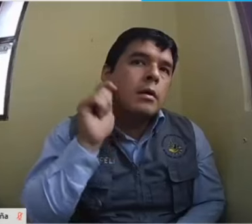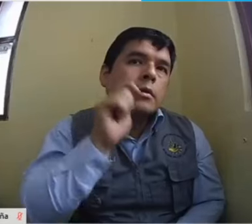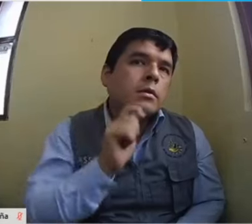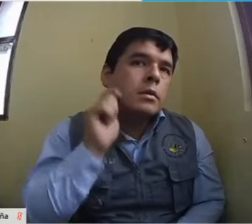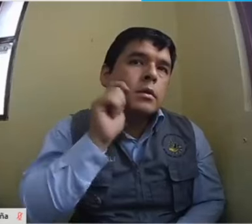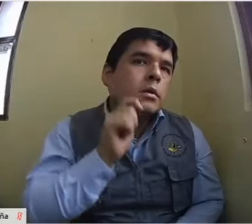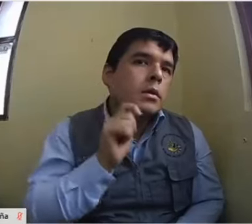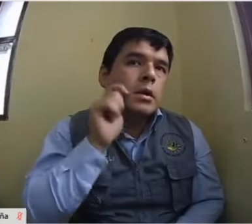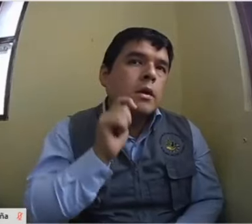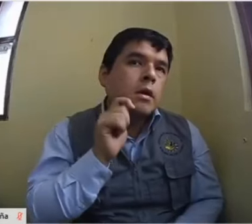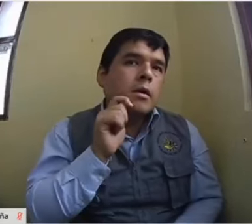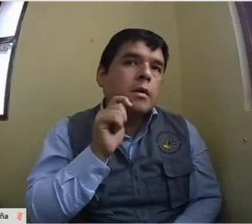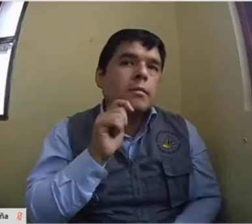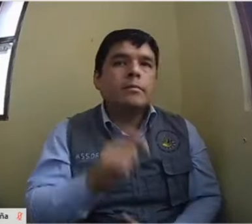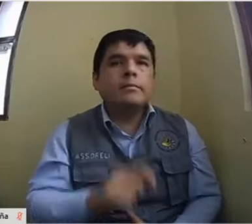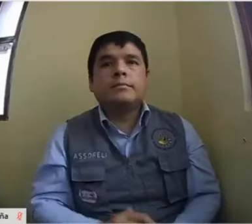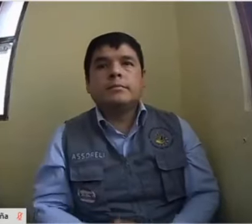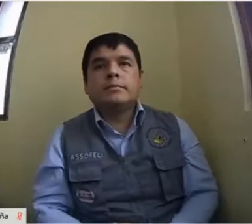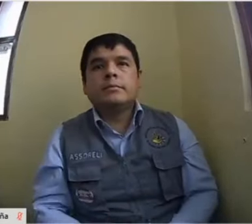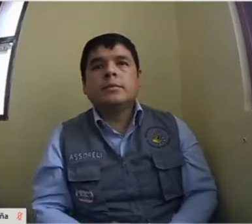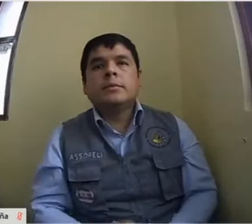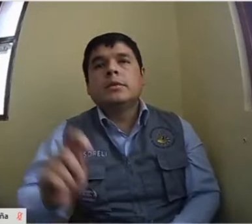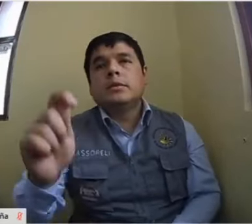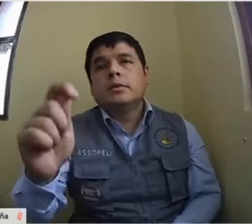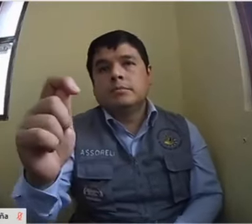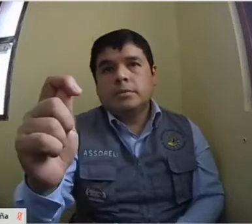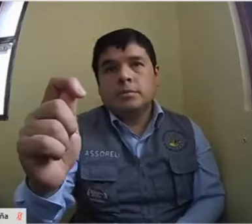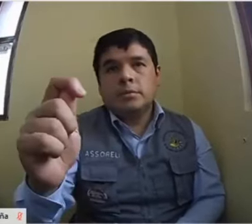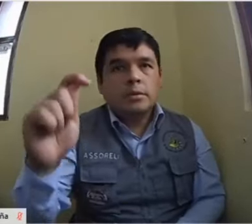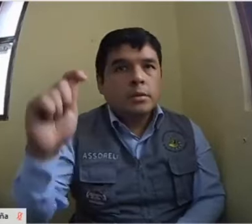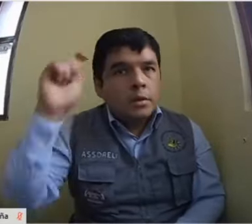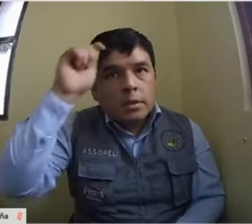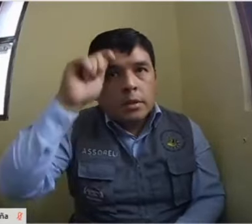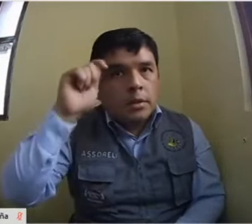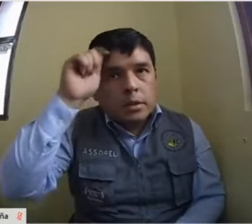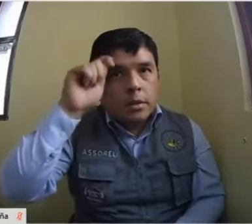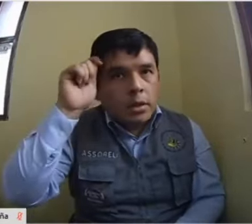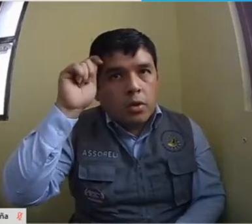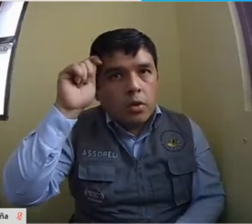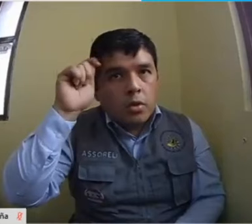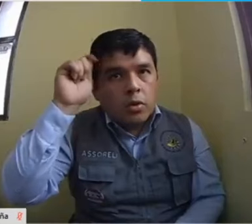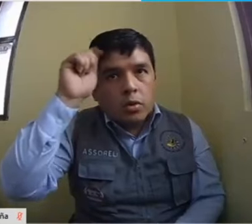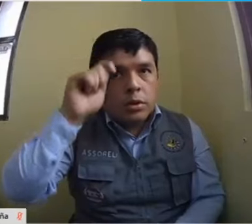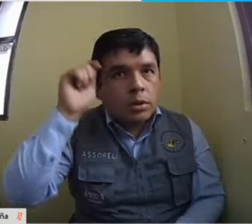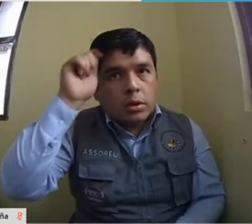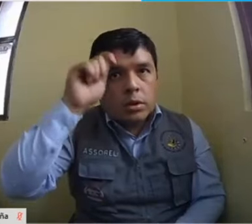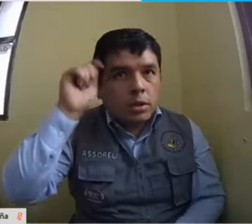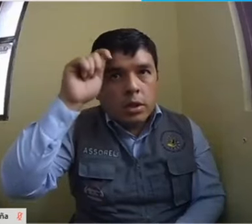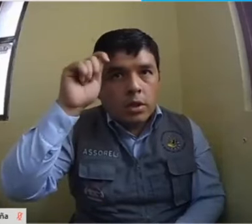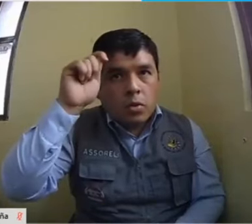Tía, la T a la altura de la boca, tía. Tío es arriba, ¿recuerdan? A